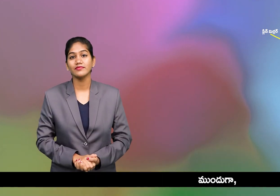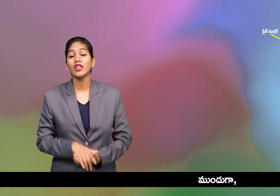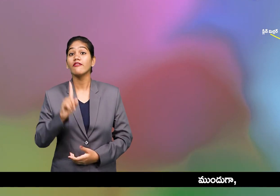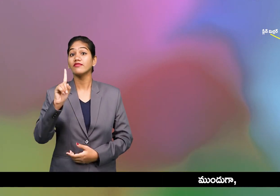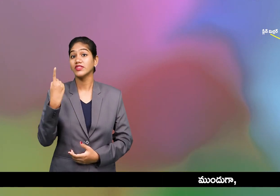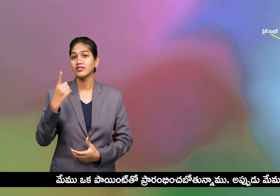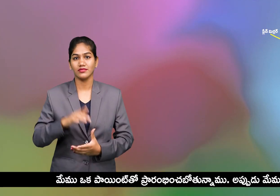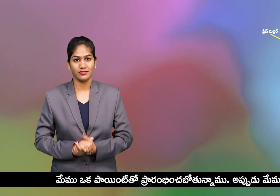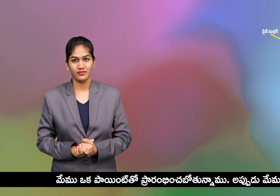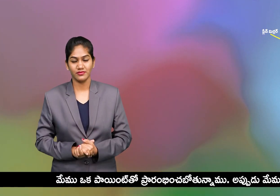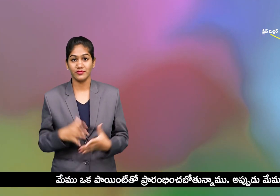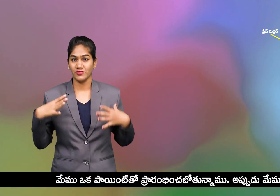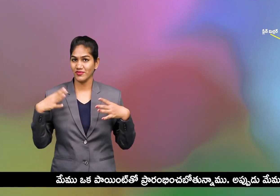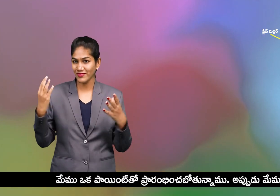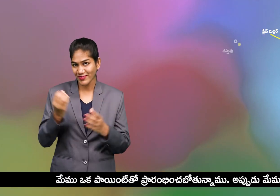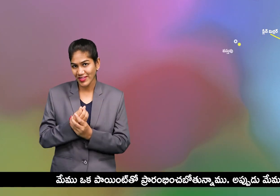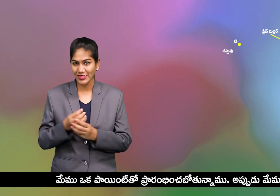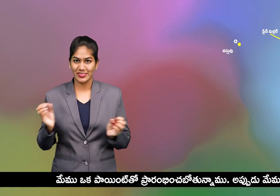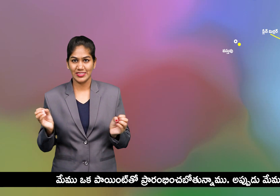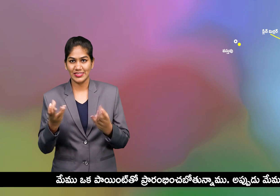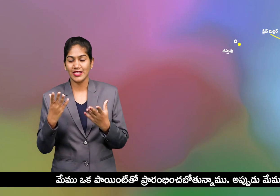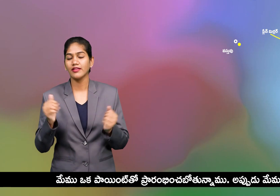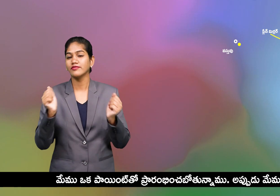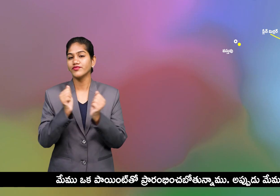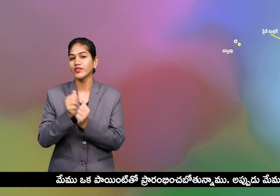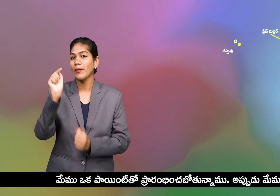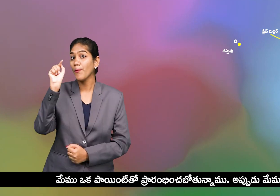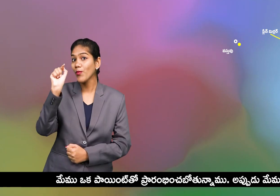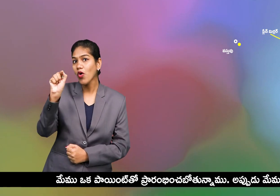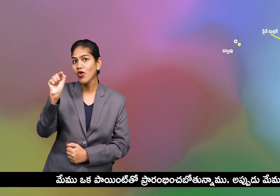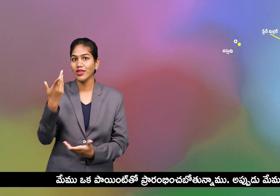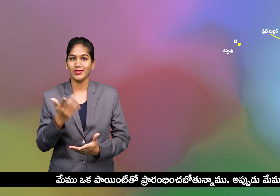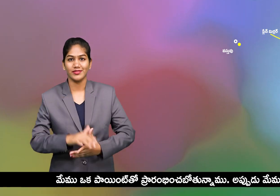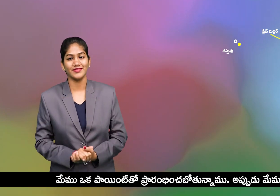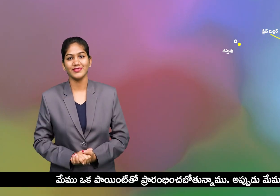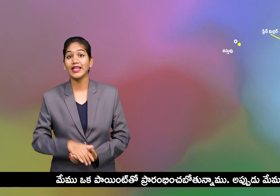ముందుగా మనం ఒక పాయింట్తో ప్రారంభించబోతున్నాం. అప్పుడు మనం ఒక లైన్ ఉపయోగిస్తాము.